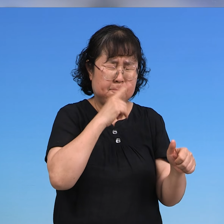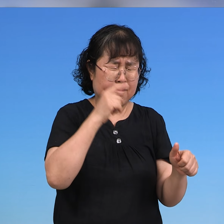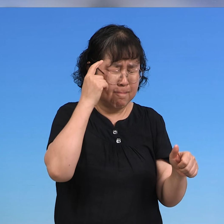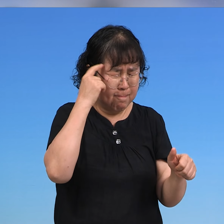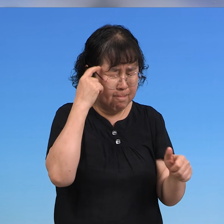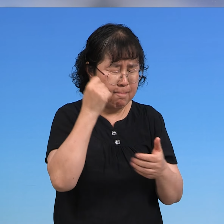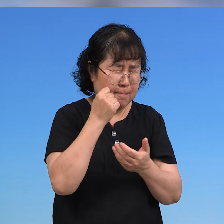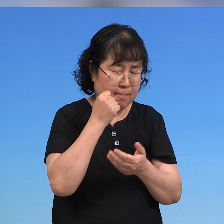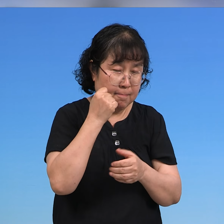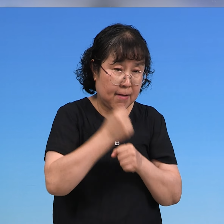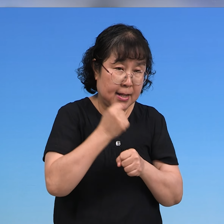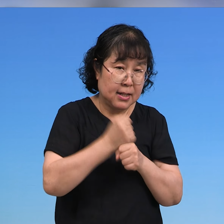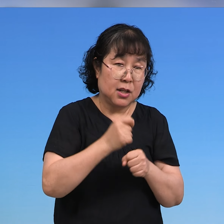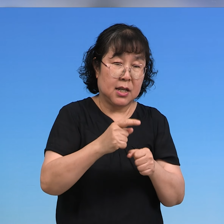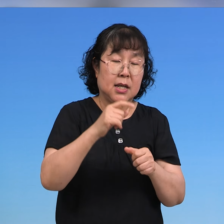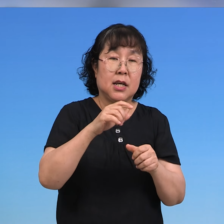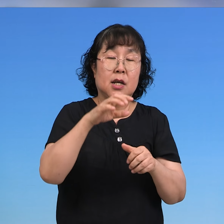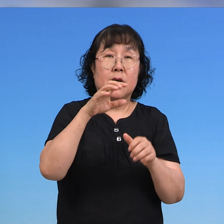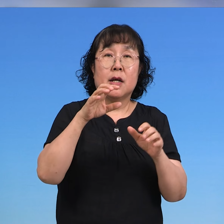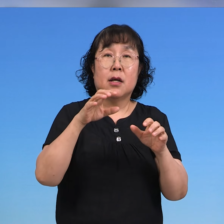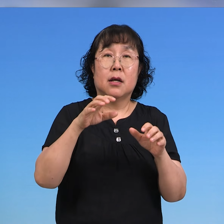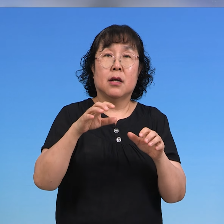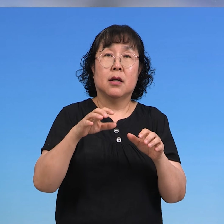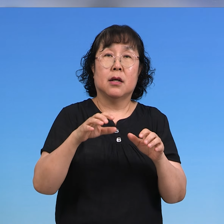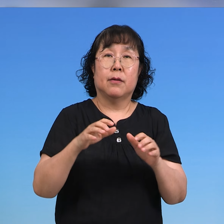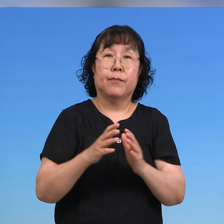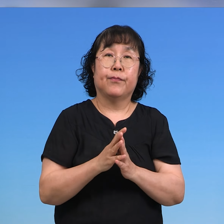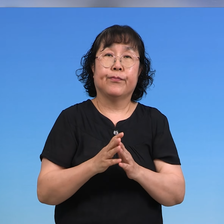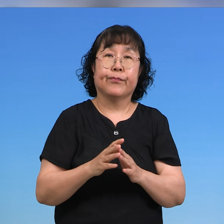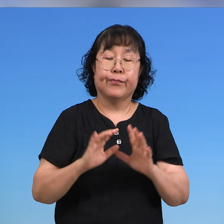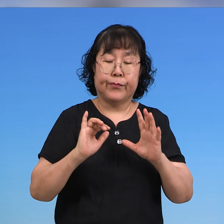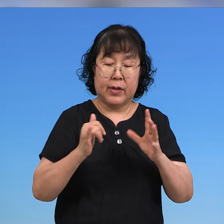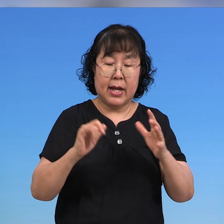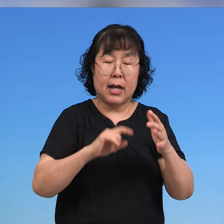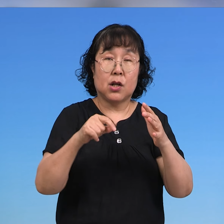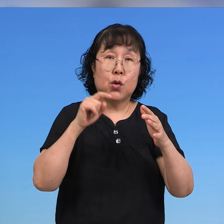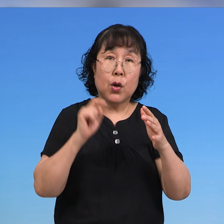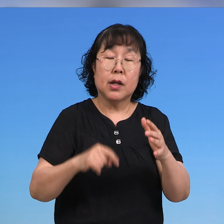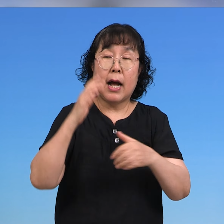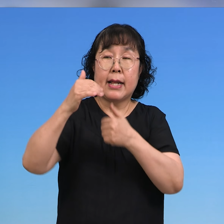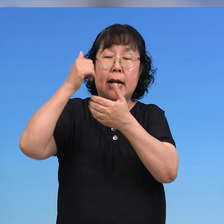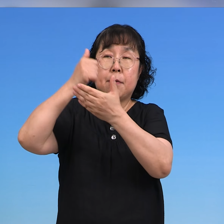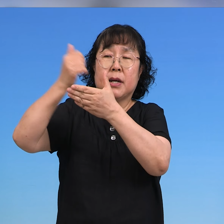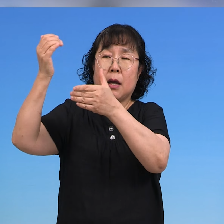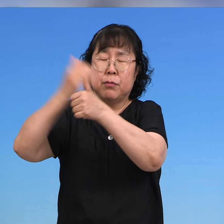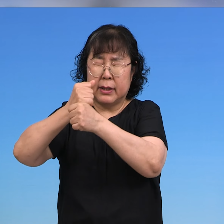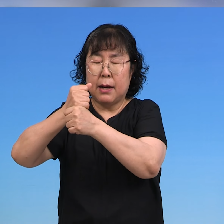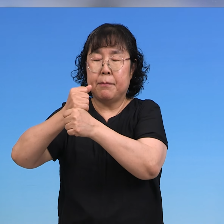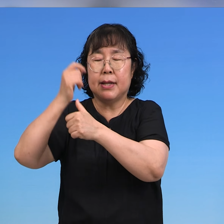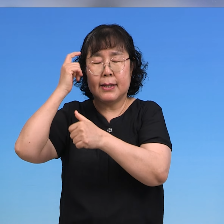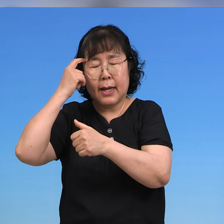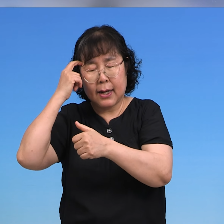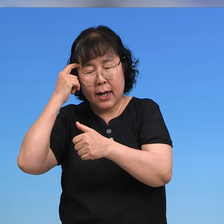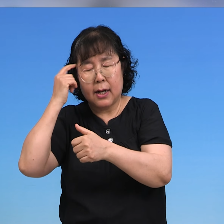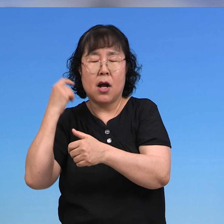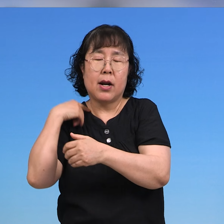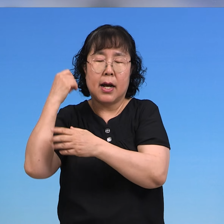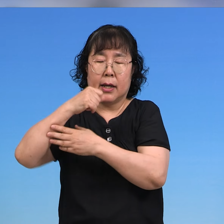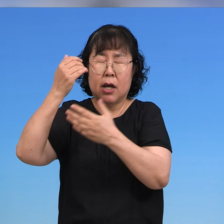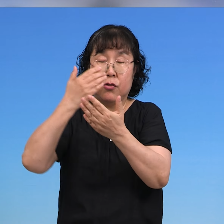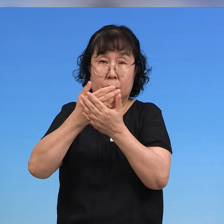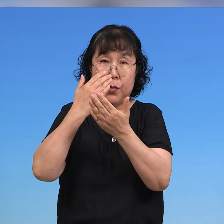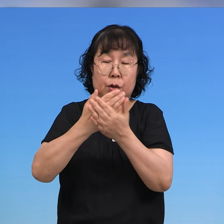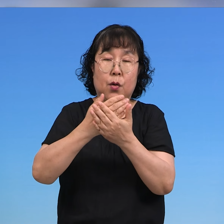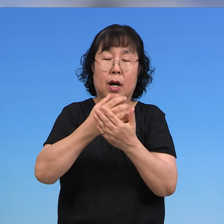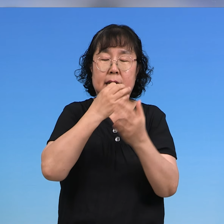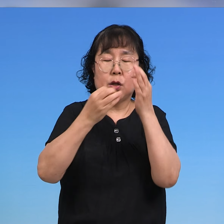이 현실 속에서 하나님에게 붙들린 상상력을 허락하여 주시옵소서. 하나님 앞에 우리 합심하여 한 목소리를 같이